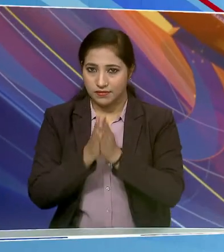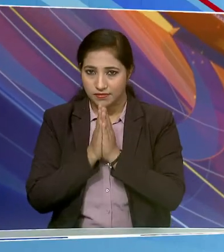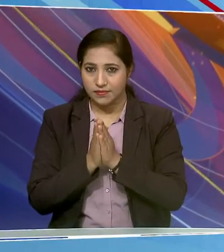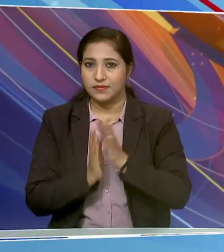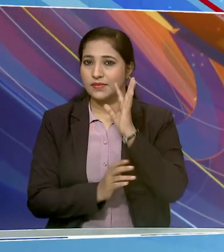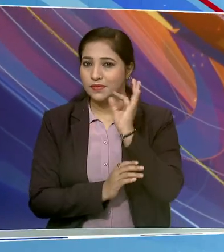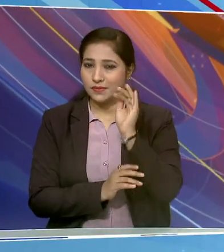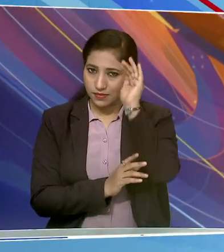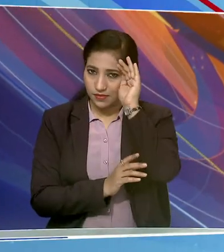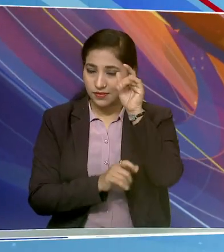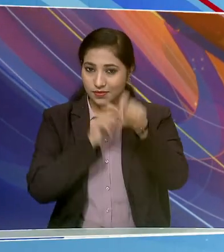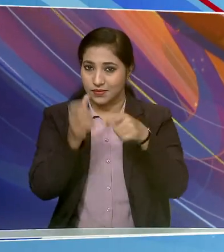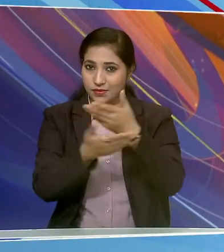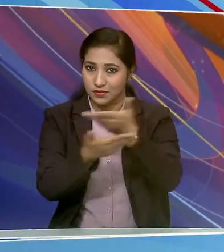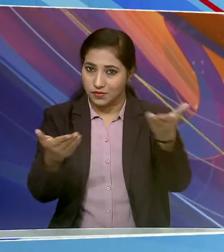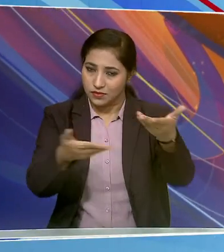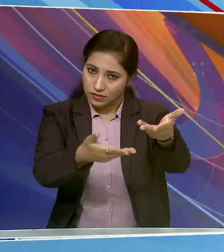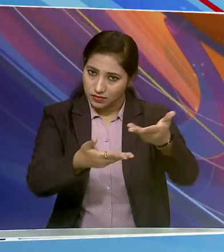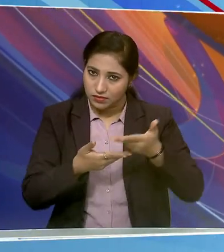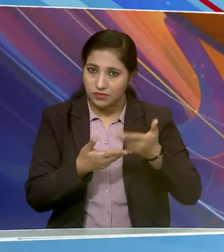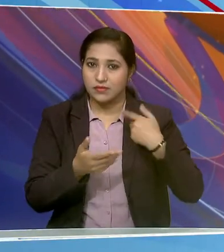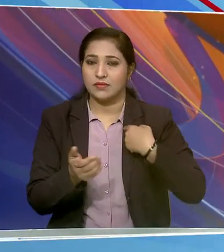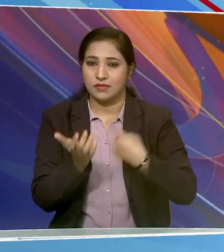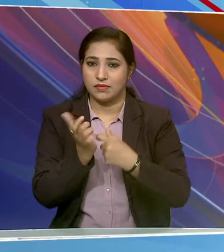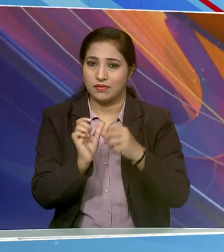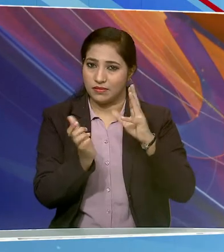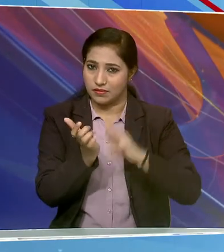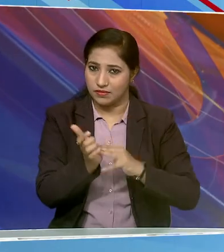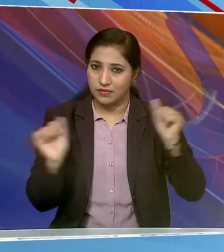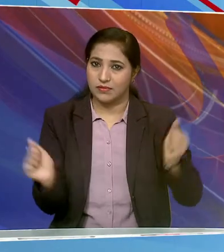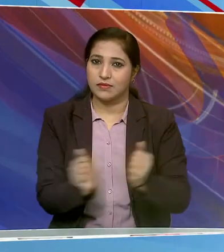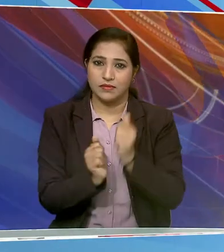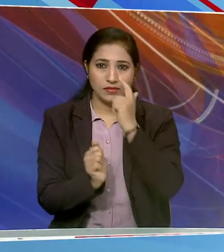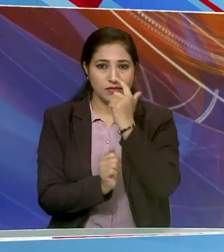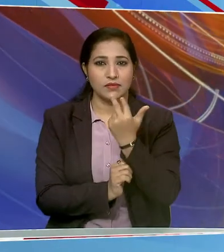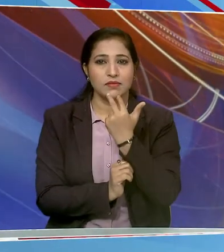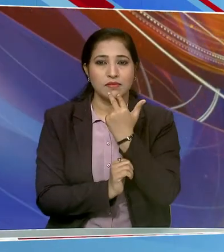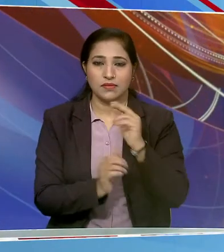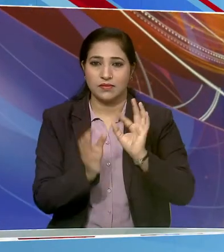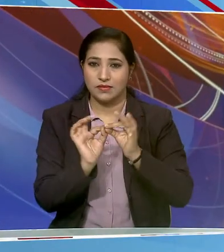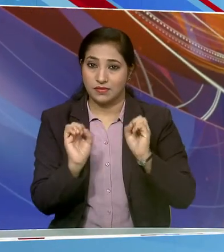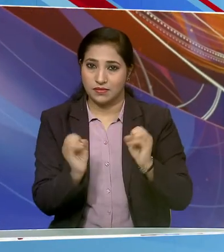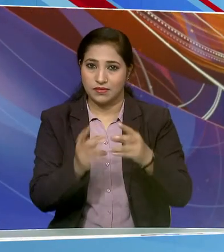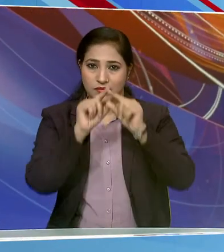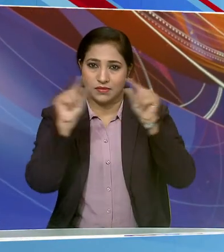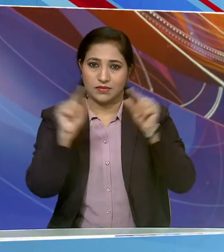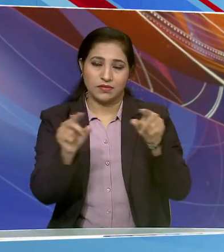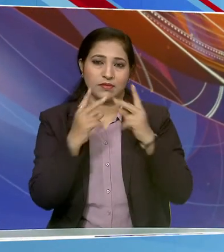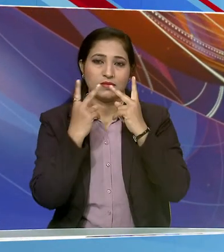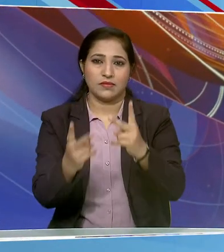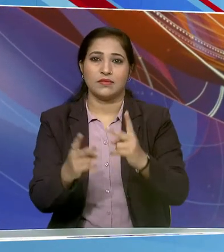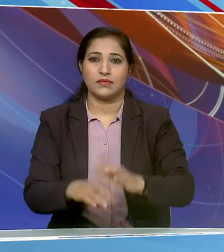नमस्कार, हमारे इस विशेष समाचार बुलेटिन में आपका स्वागत है। मैं हूं रमा त्यागी, मेरे साथ है बीना सिंह। शुरुआत करते हैं हेडलाइंस के